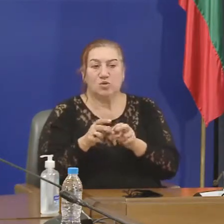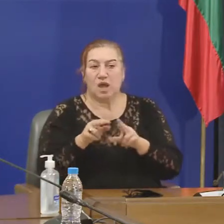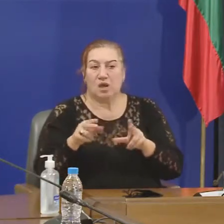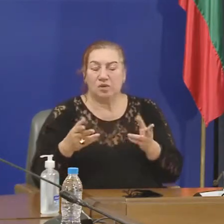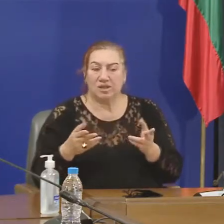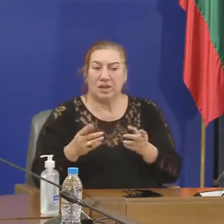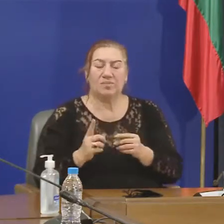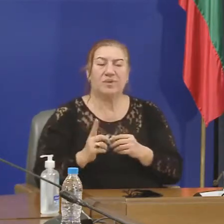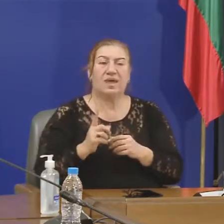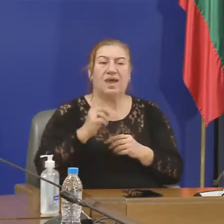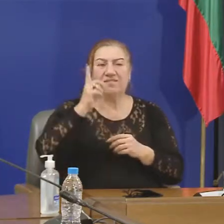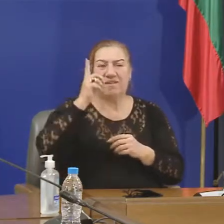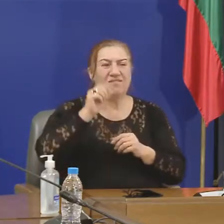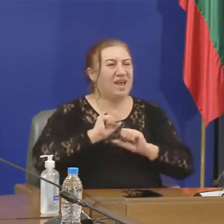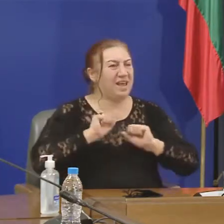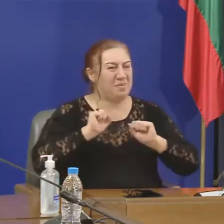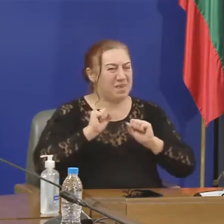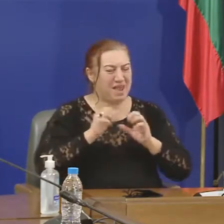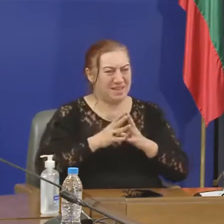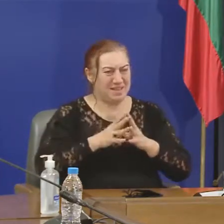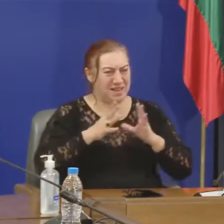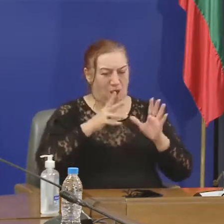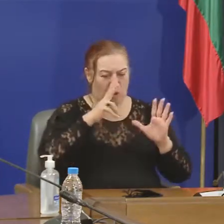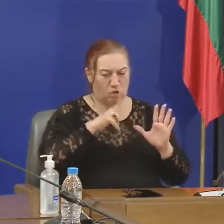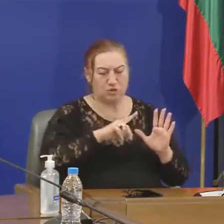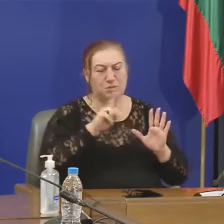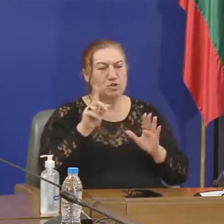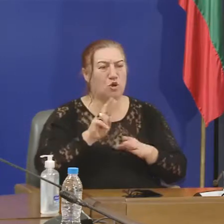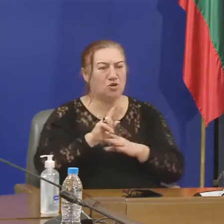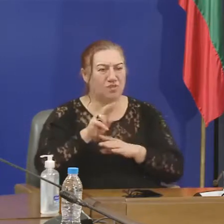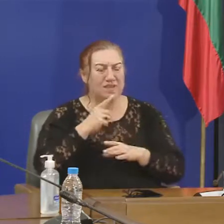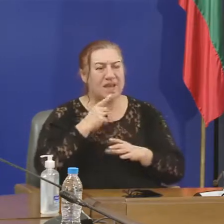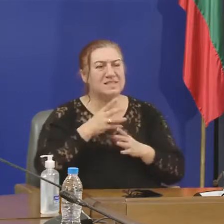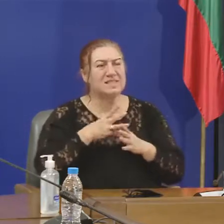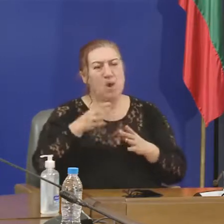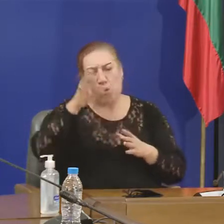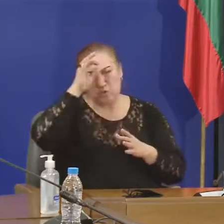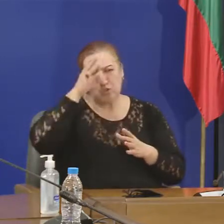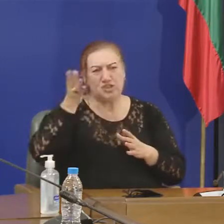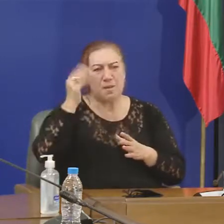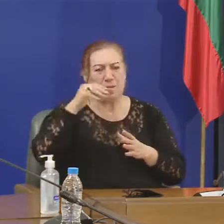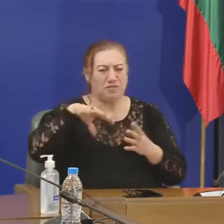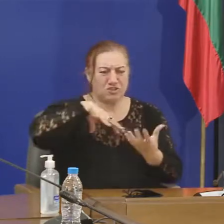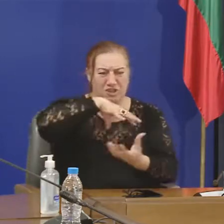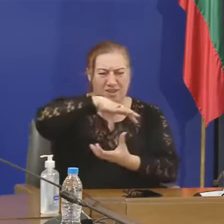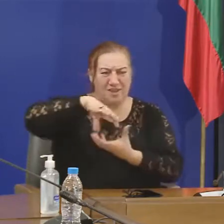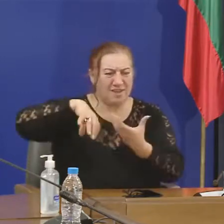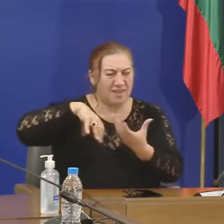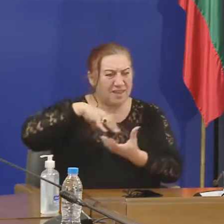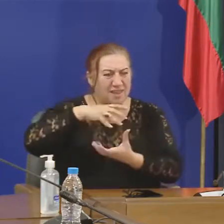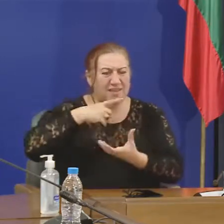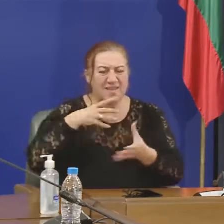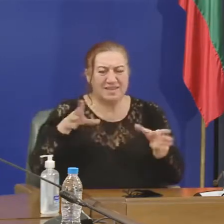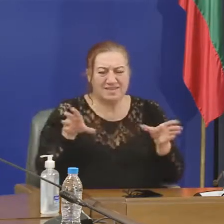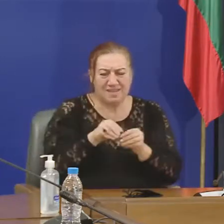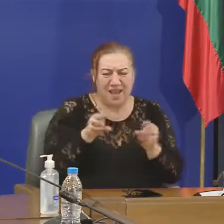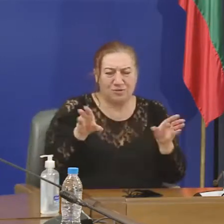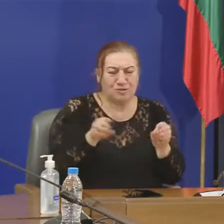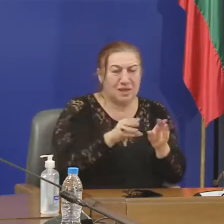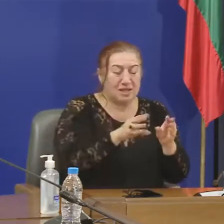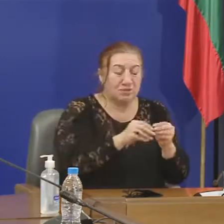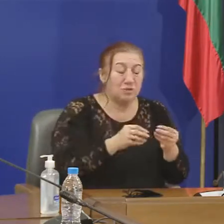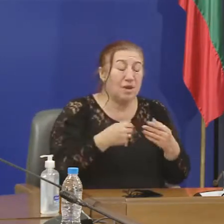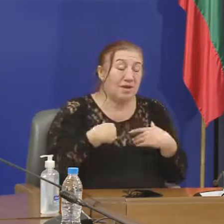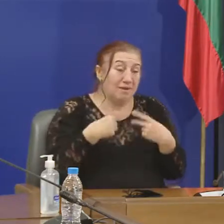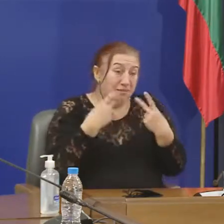смесването в гимназиарен етап. Опитвам се да ви кажа всички аргументи за и против решението, за да видите, че се опитваме да